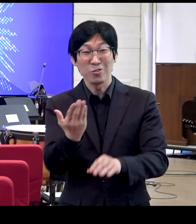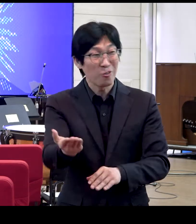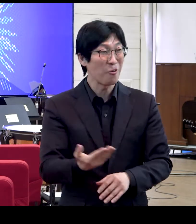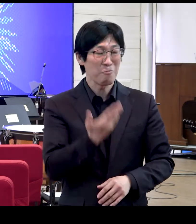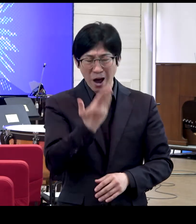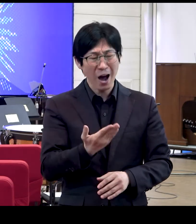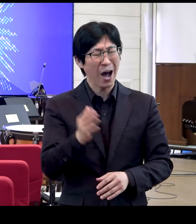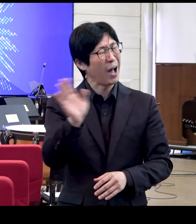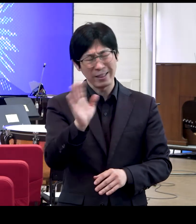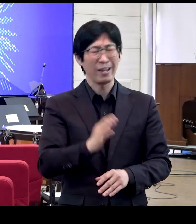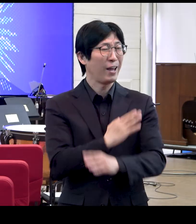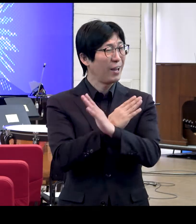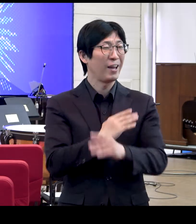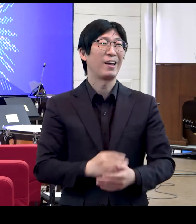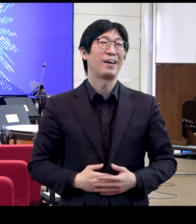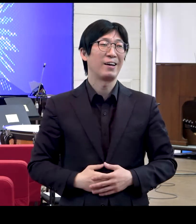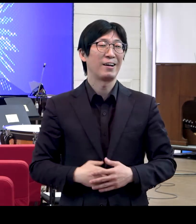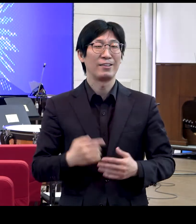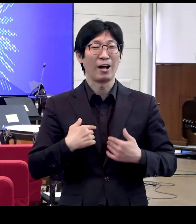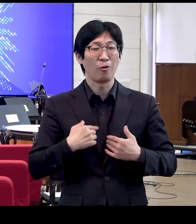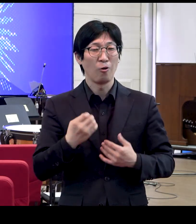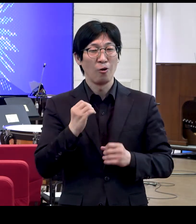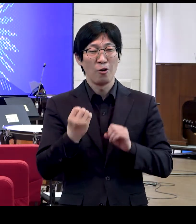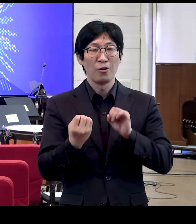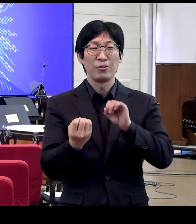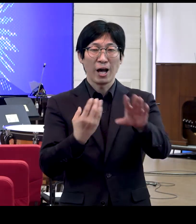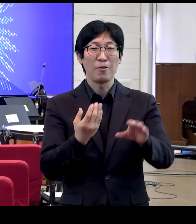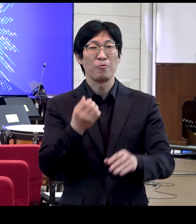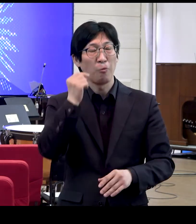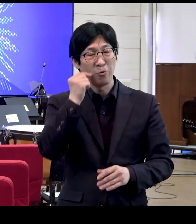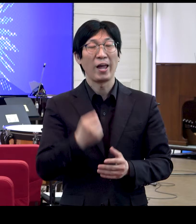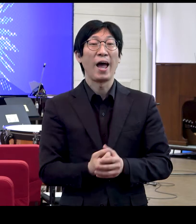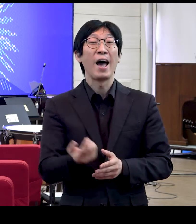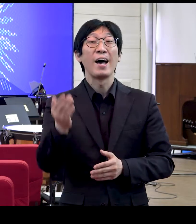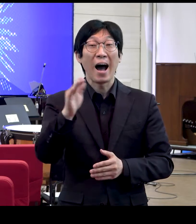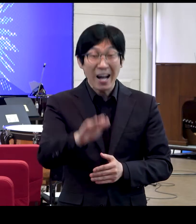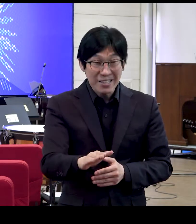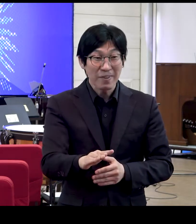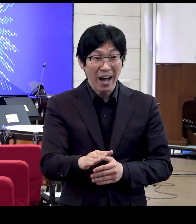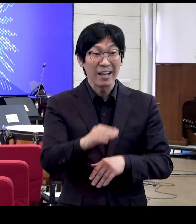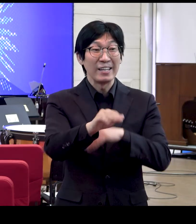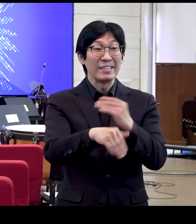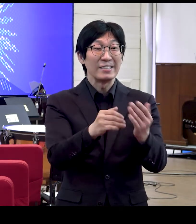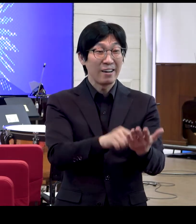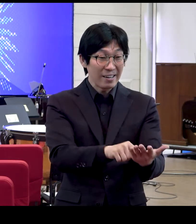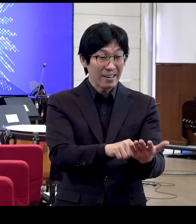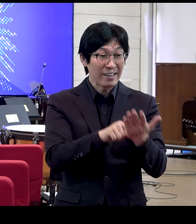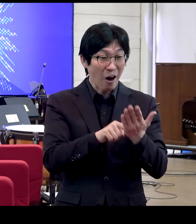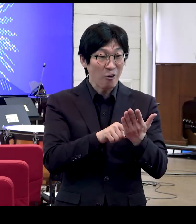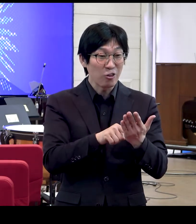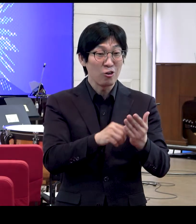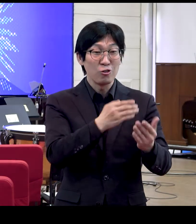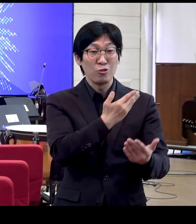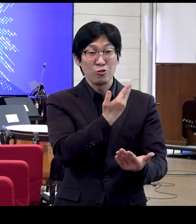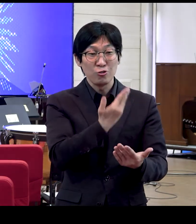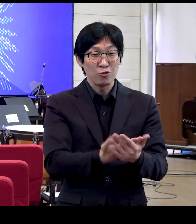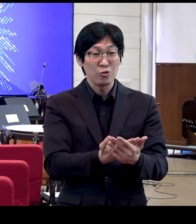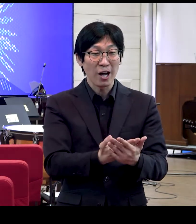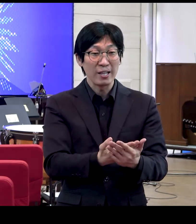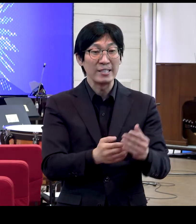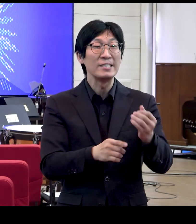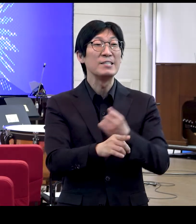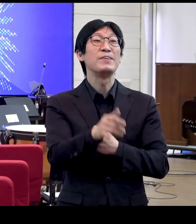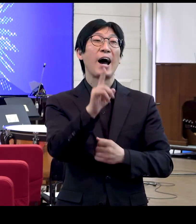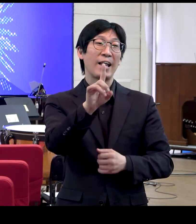대해서 답을 주고 있지 않기 때문에 우리는 답을 줄 수가 없는 거예요. 하지만 성경이 확실하게 말하고